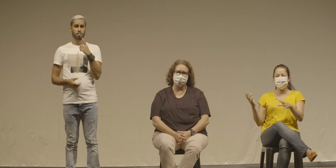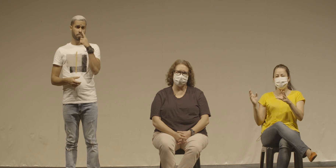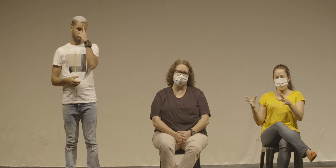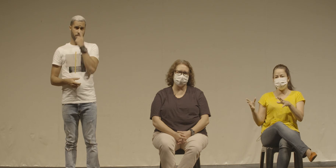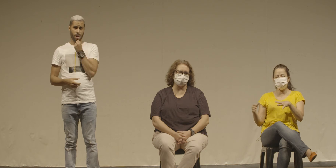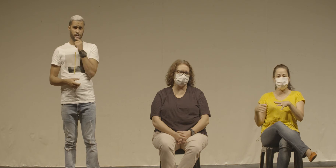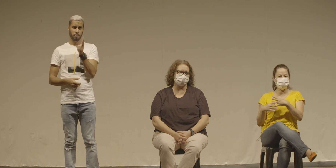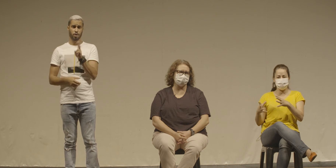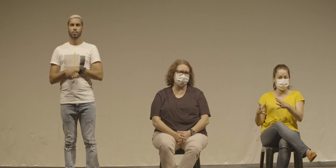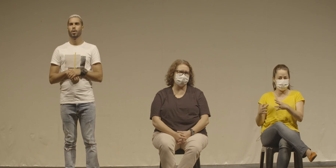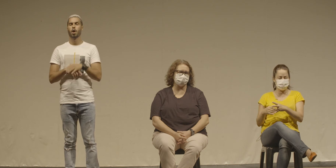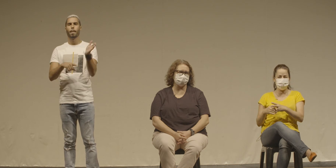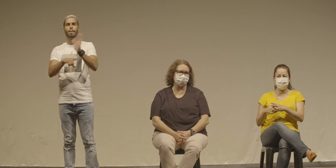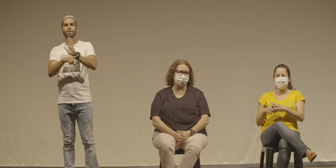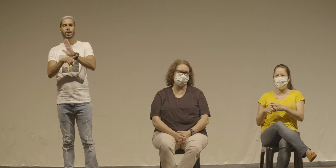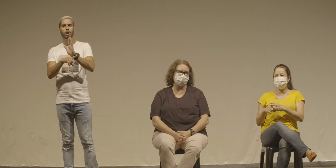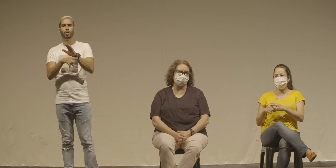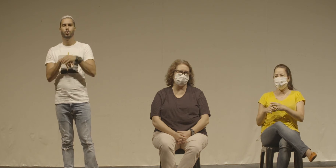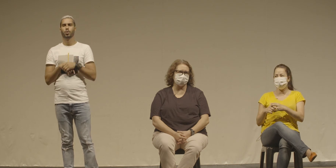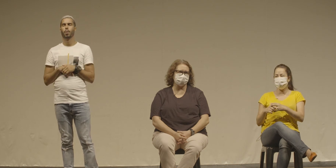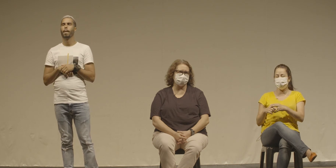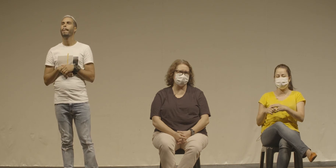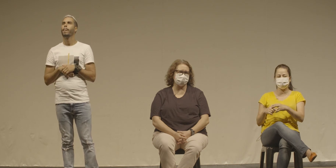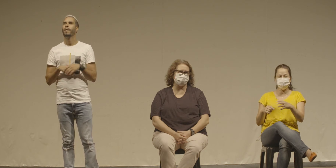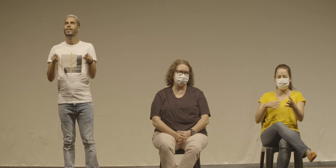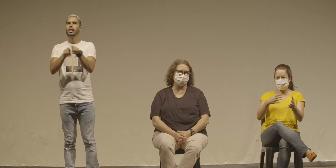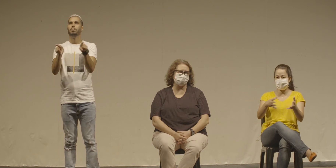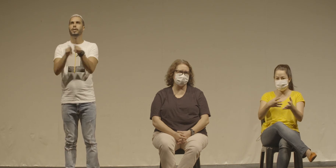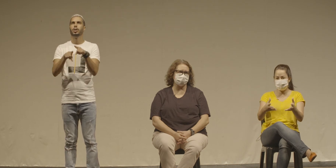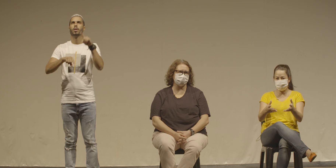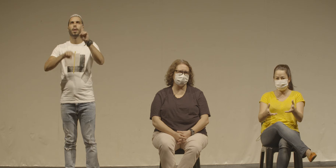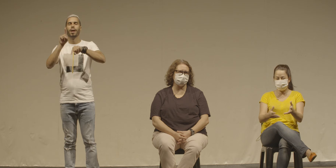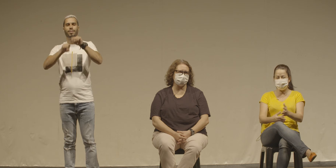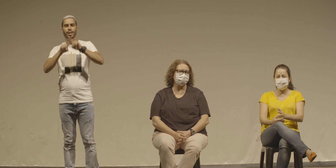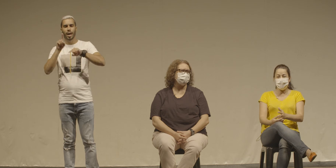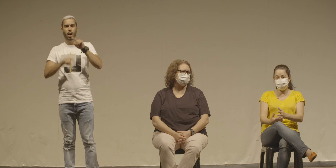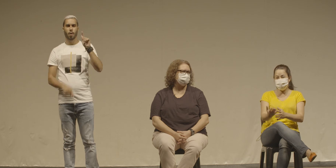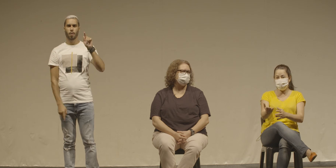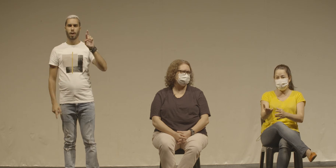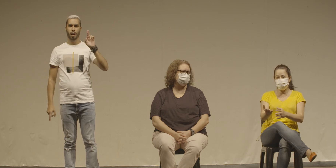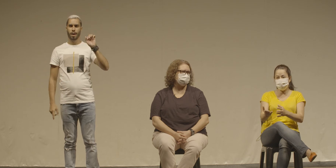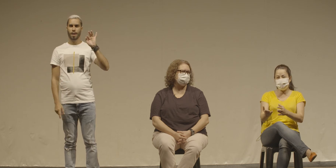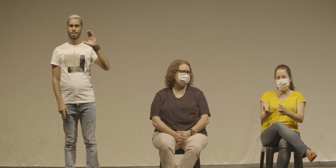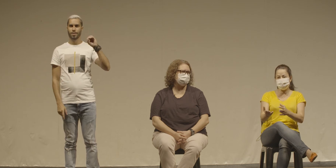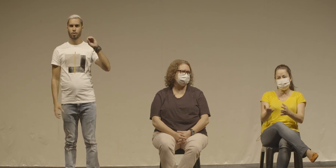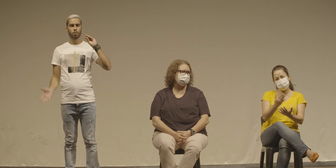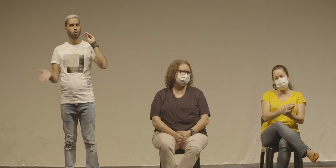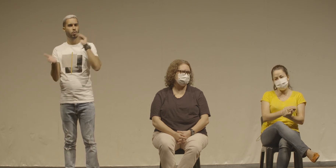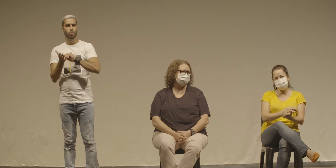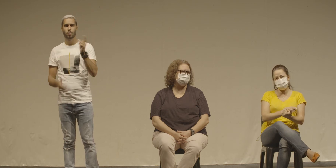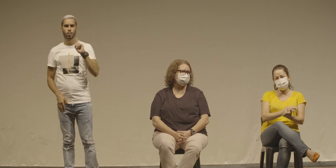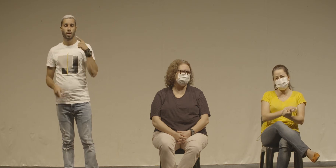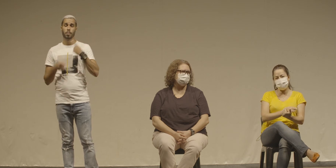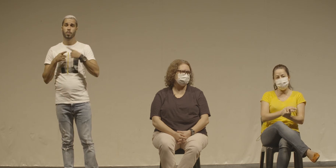mesmo. Tanto os vídeos que nós achamos, assim como materiais gráficos, a gente não colocou porque, como